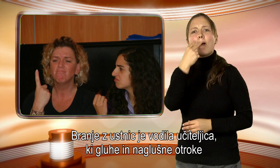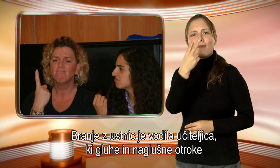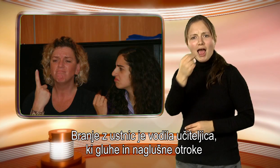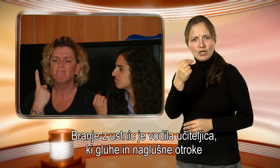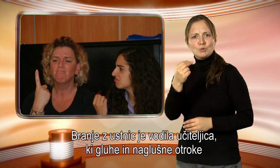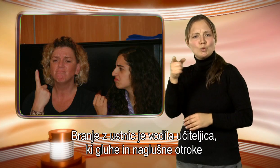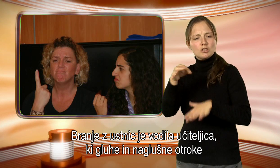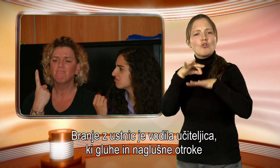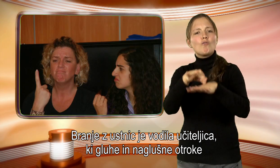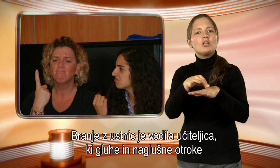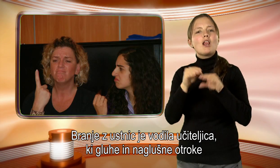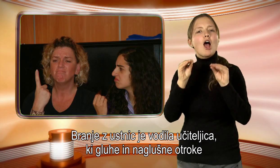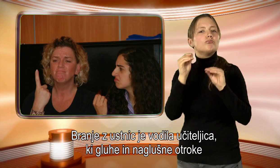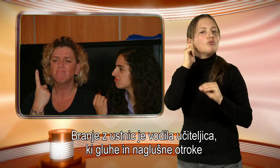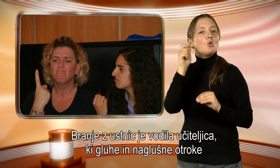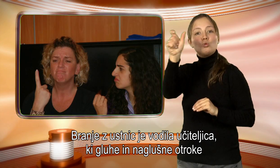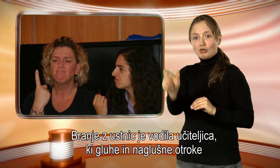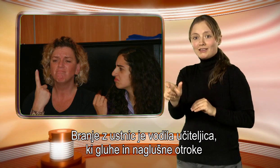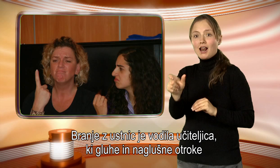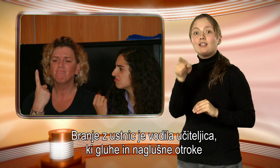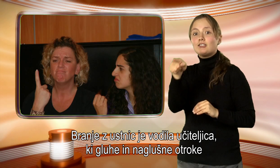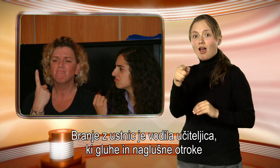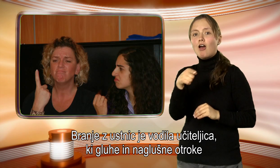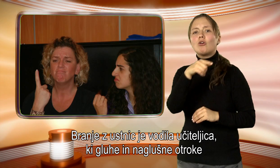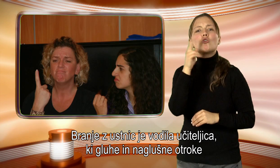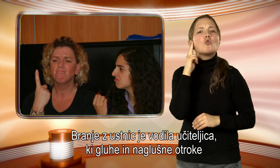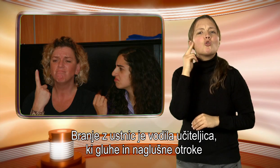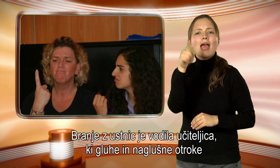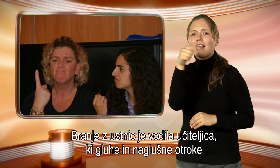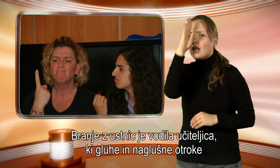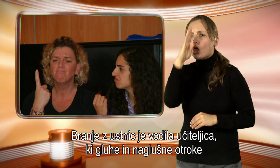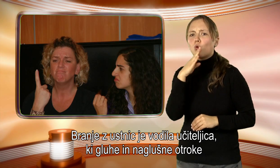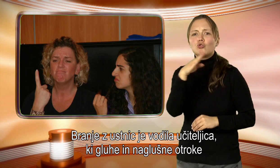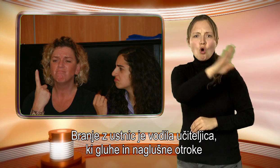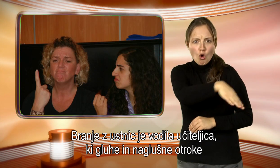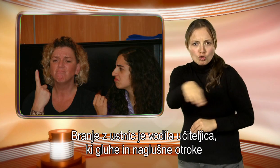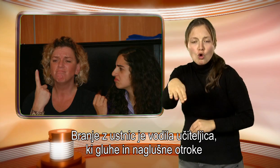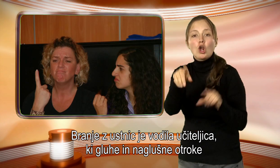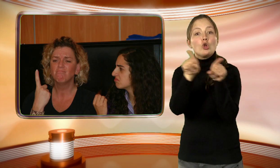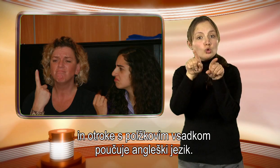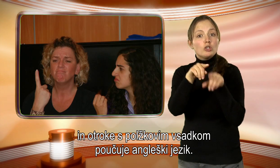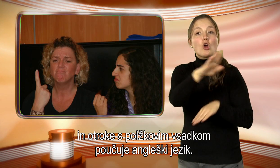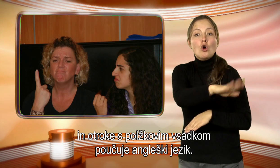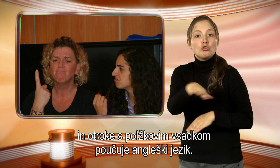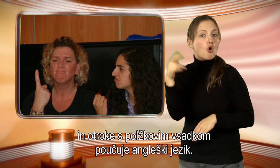Branje z ustnic je vodila učiteljica, ki gluhe in naglušne otroke in otroke s polžkovim vsadkom poučuje angleški